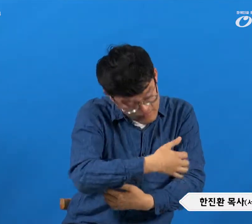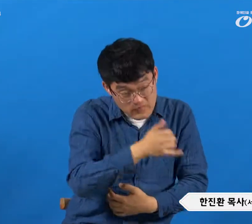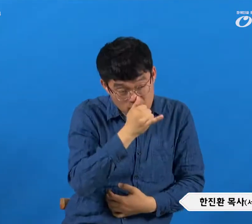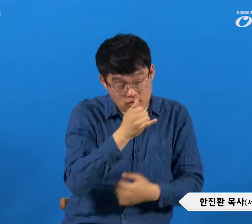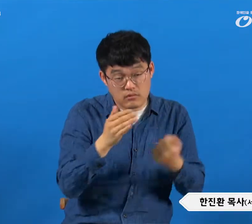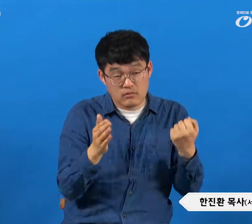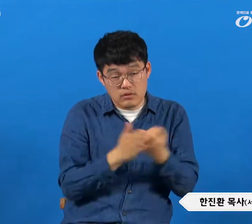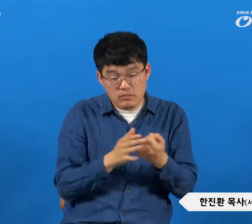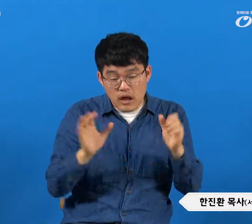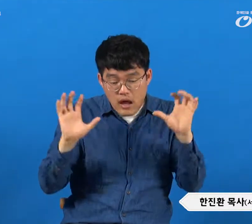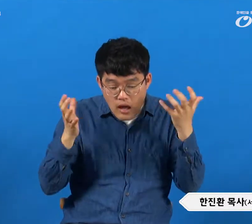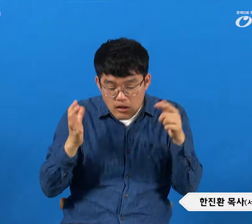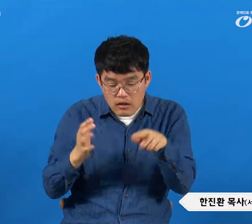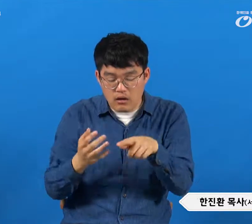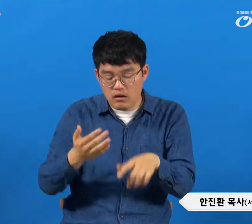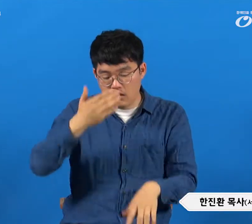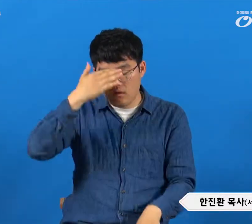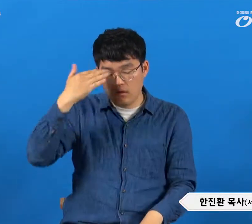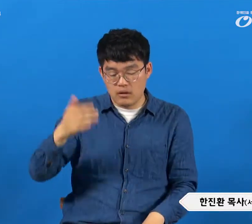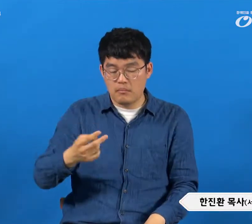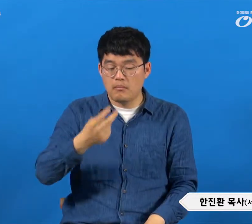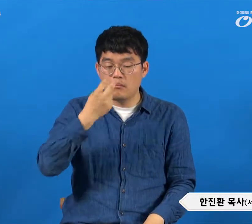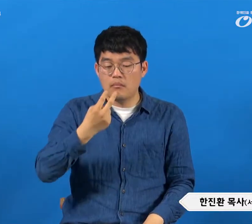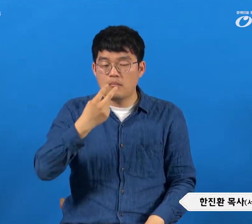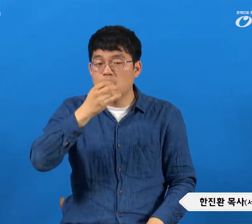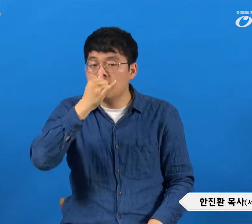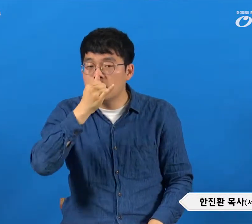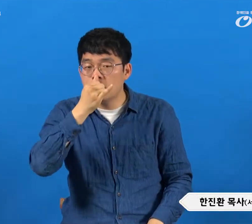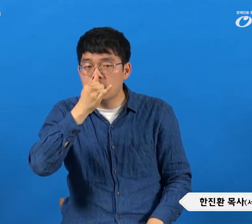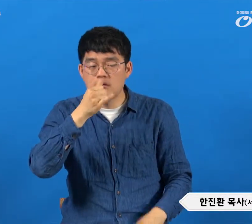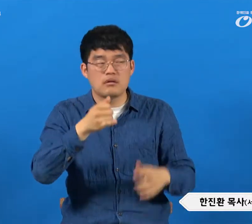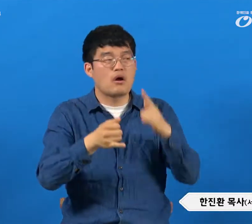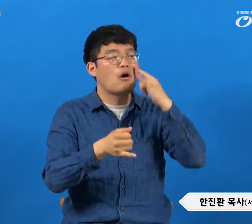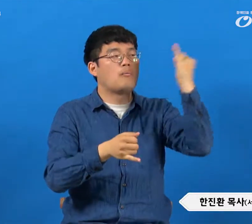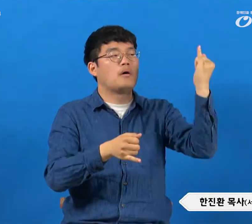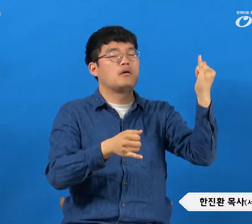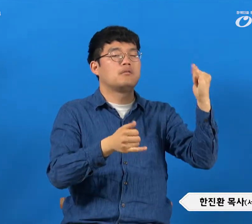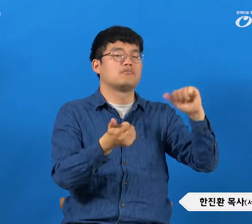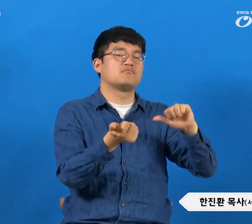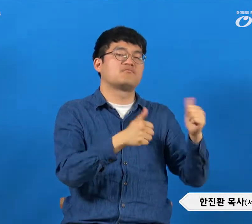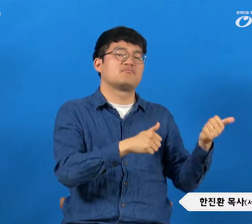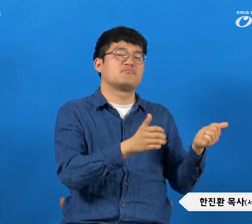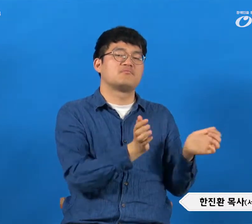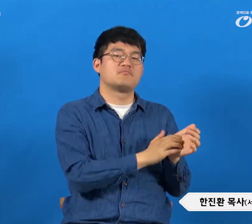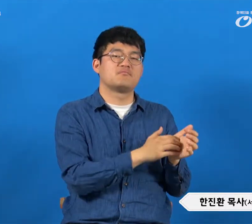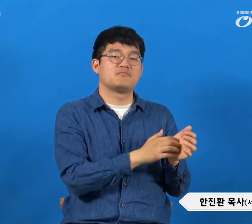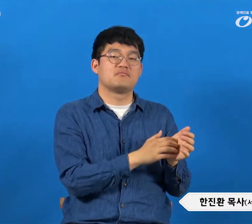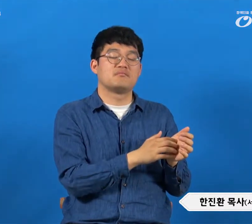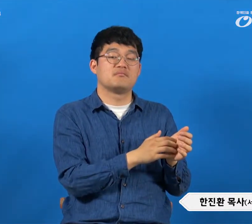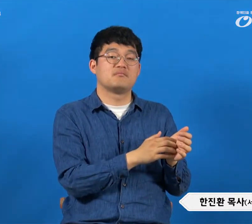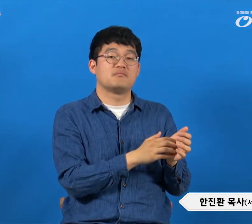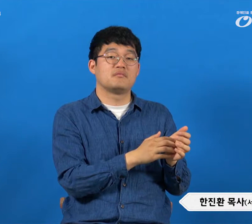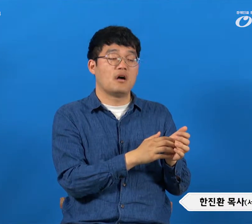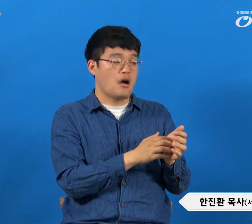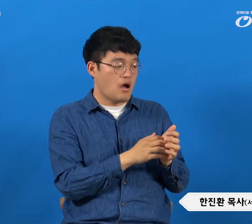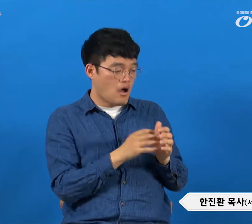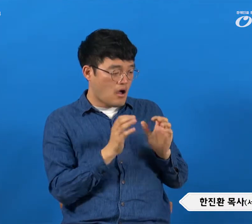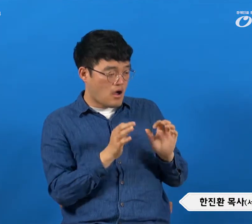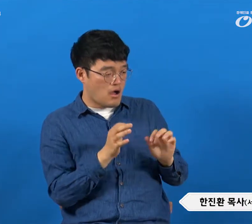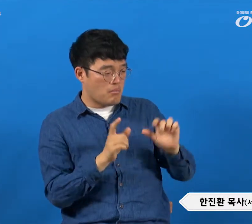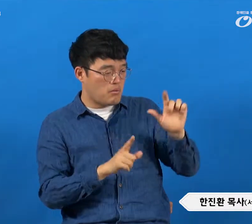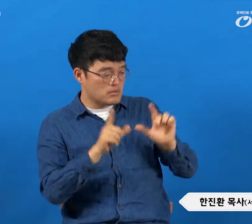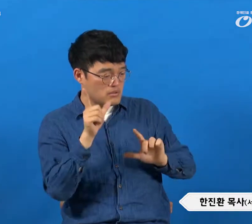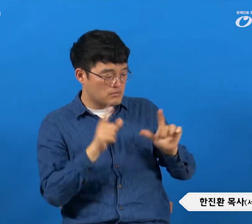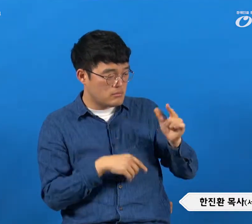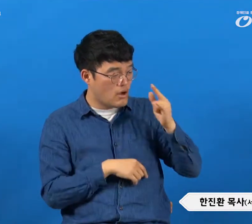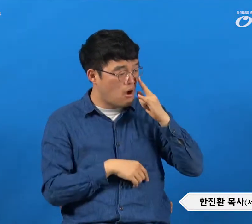그래서 그런지 아기는 살아 있었습니다. 부인은 이미 숨을 거둔 후였습니다. 그